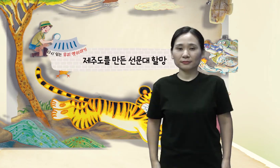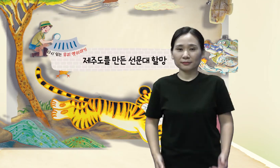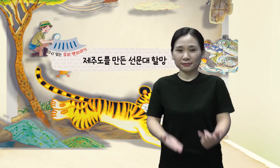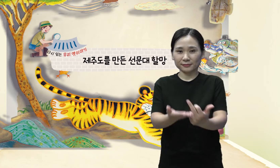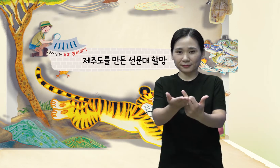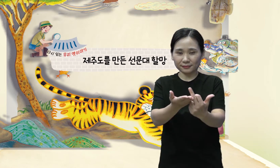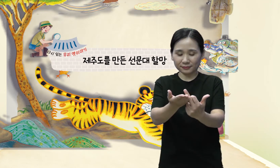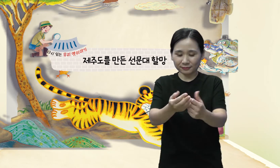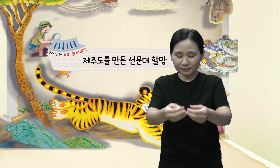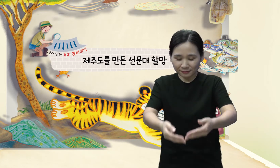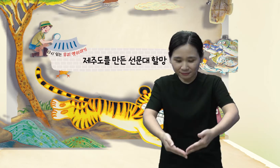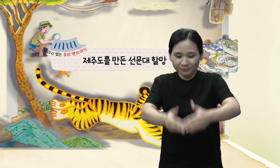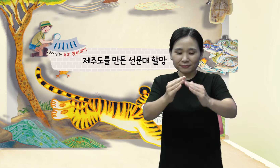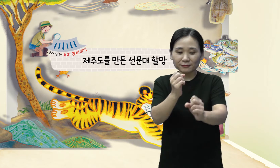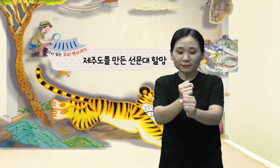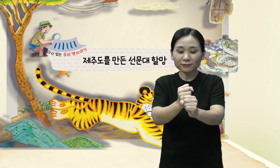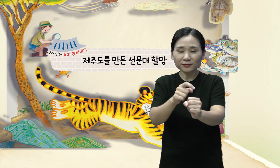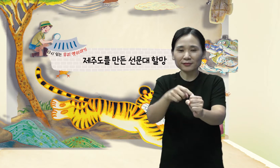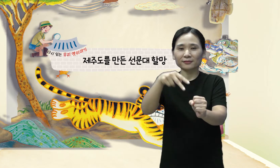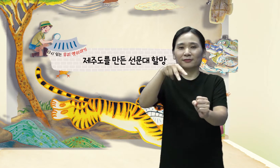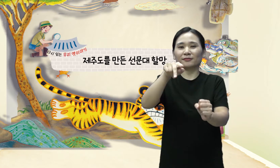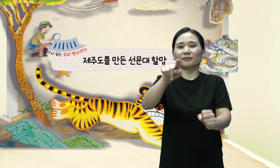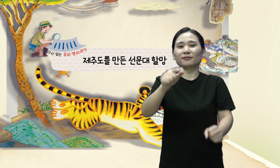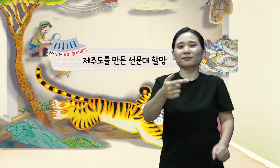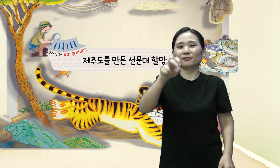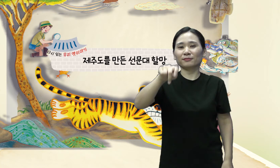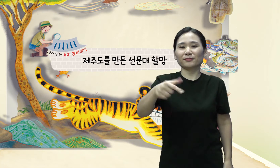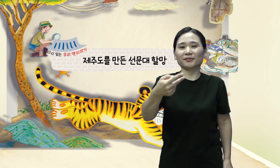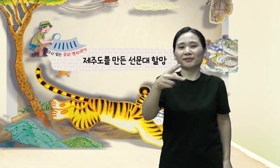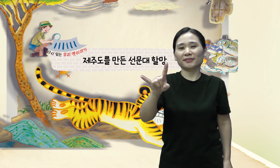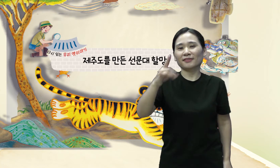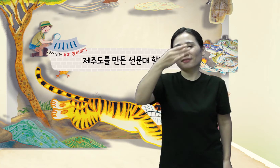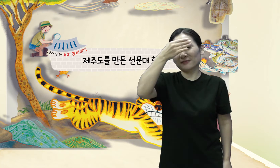제주도를 만든 섬문대의 할맘